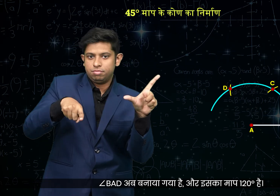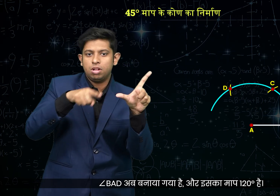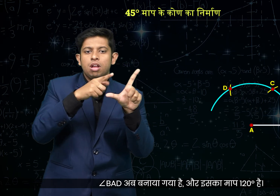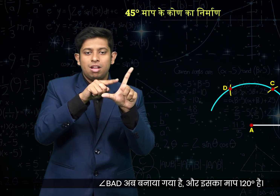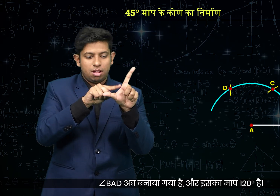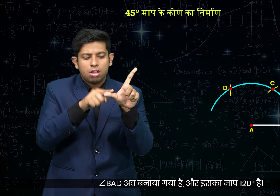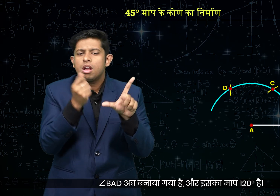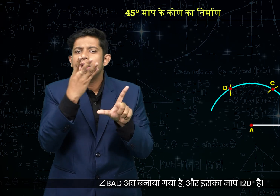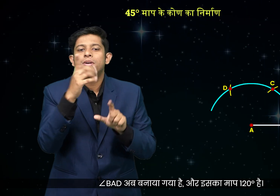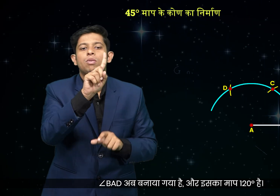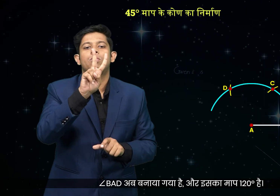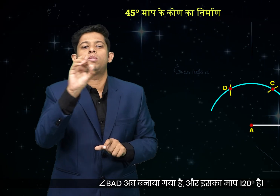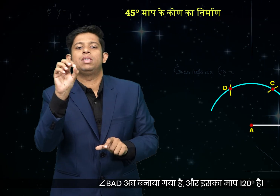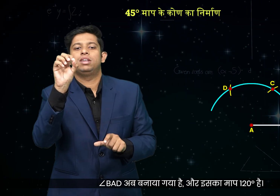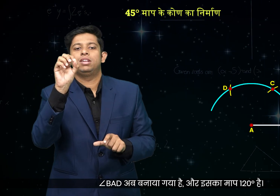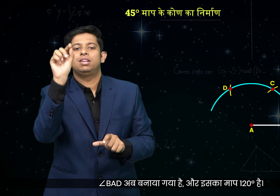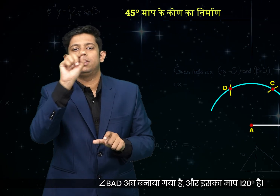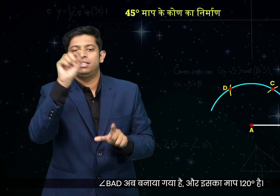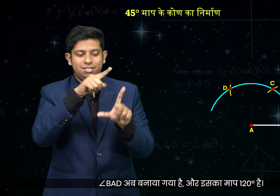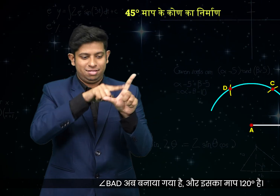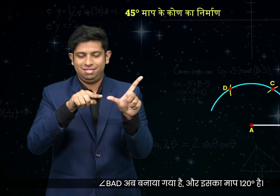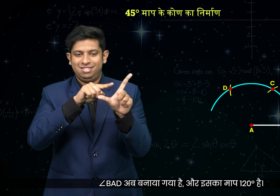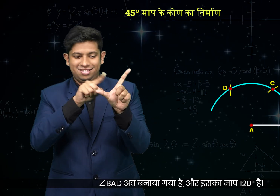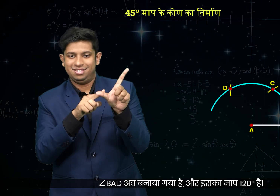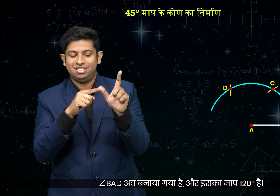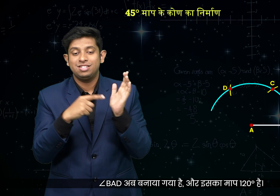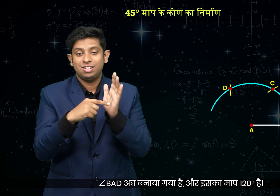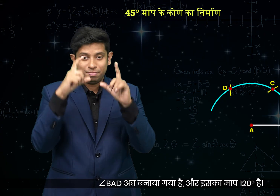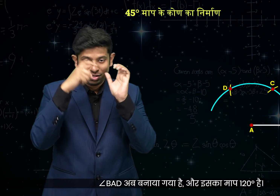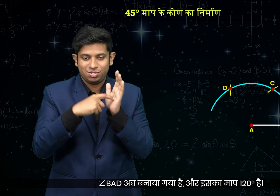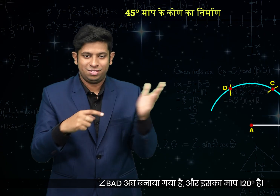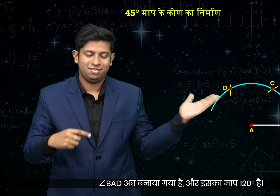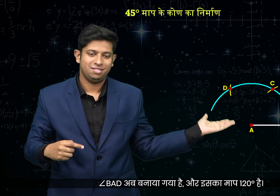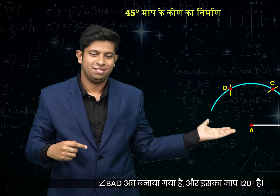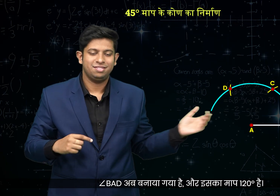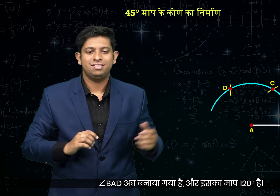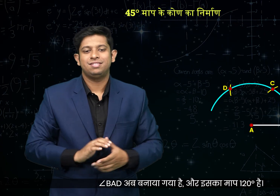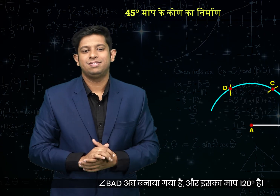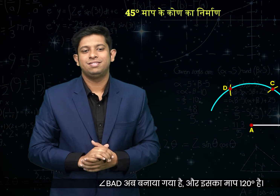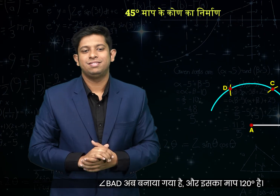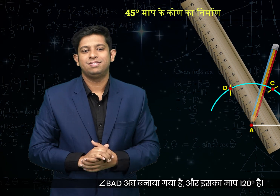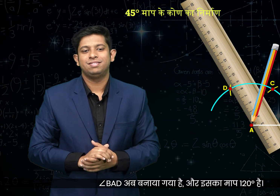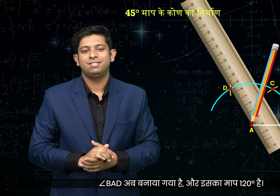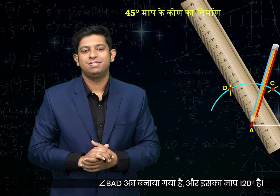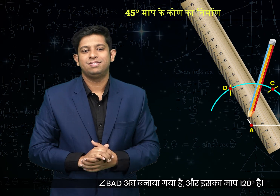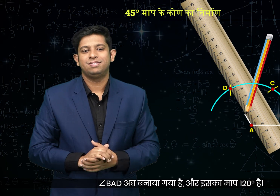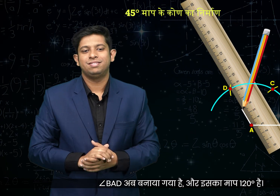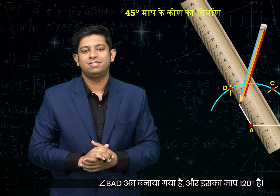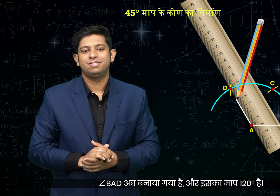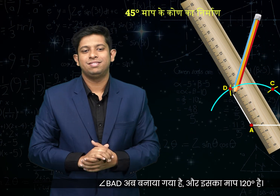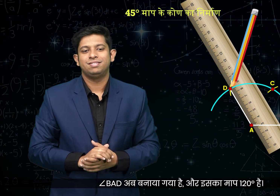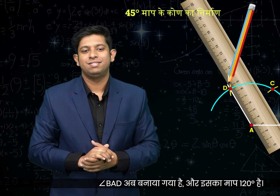एंगल BAD अब बनाया गया है और इसका माप 120 डिग्री है।